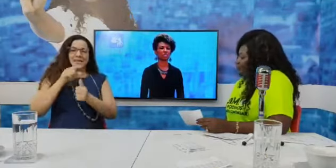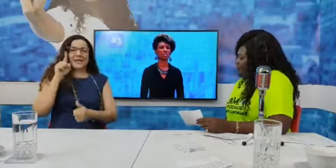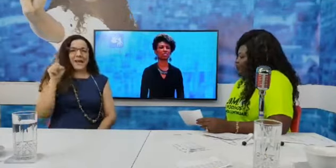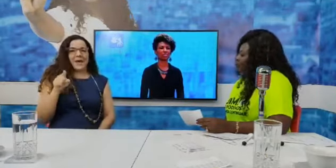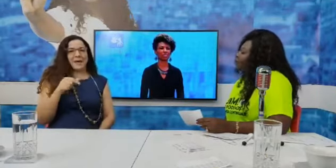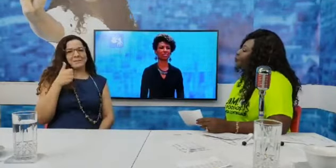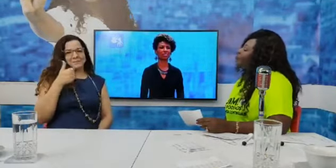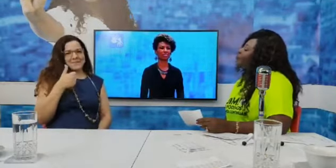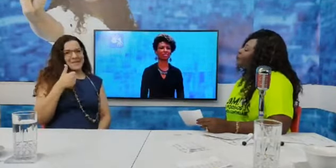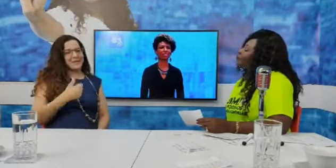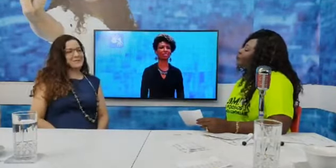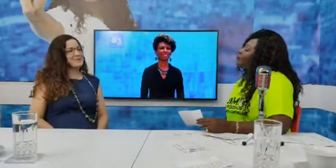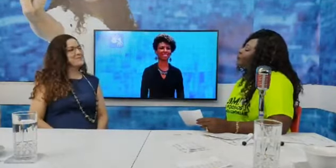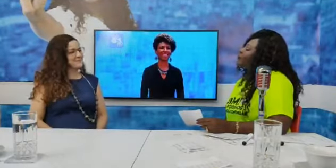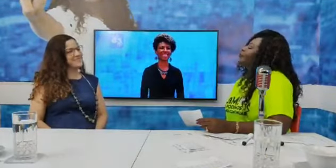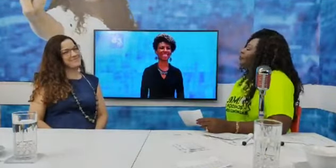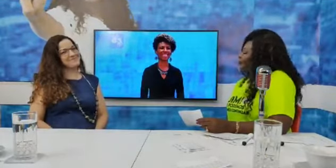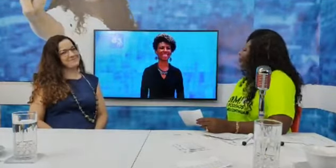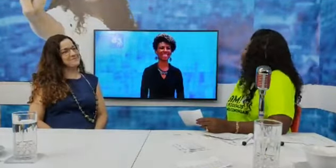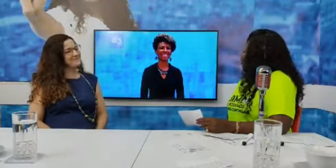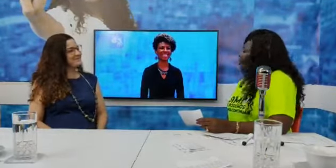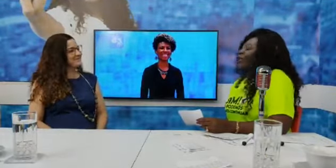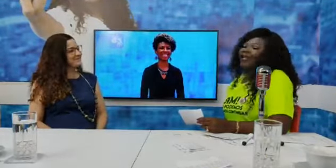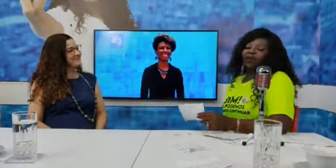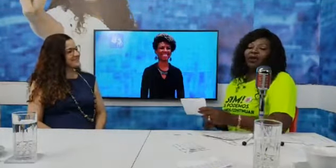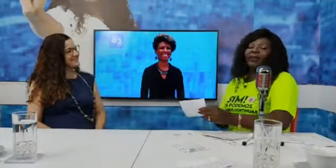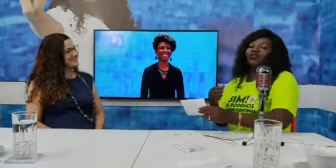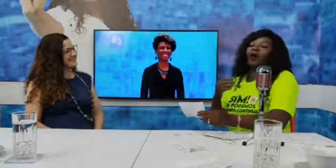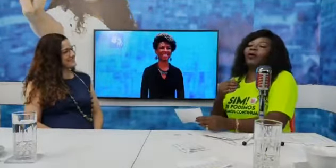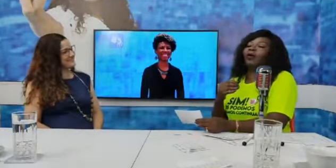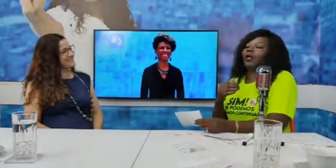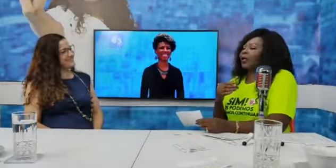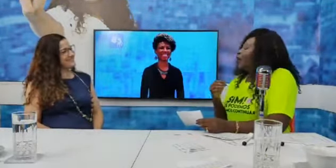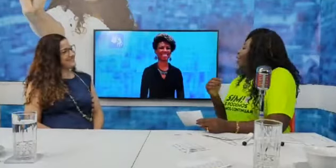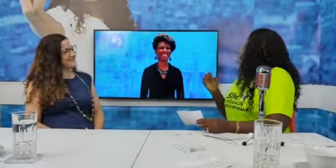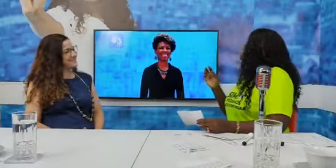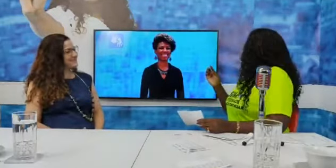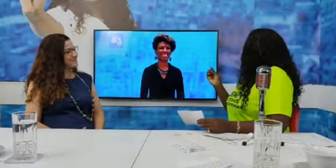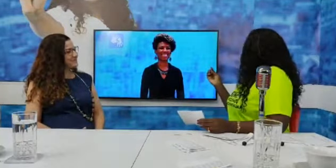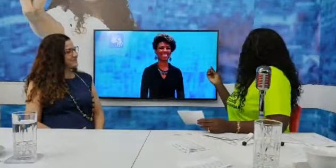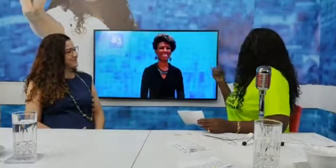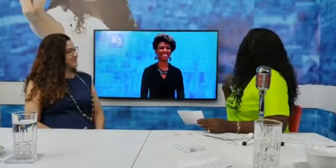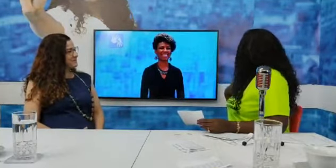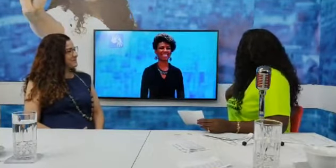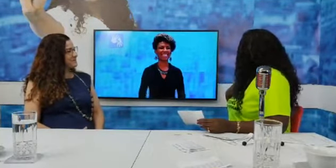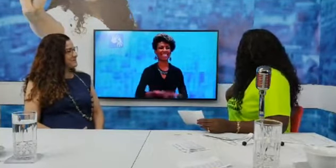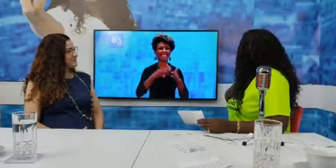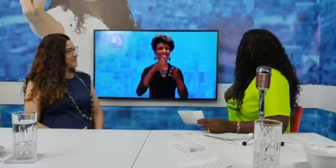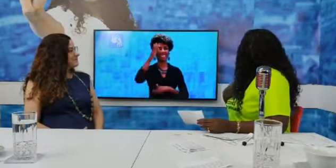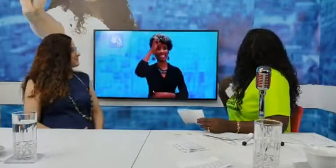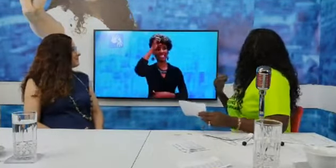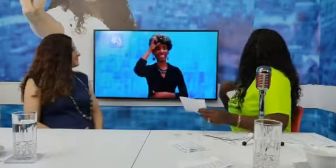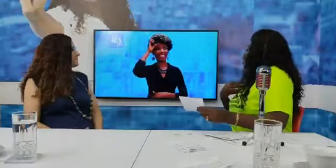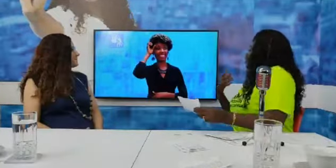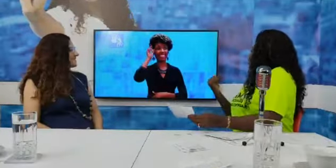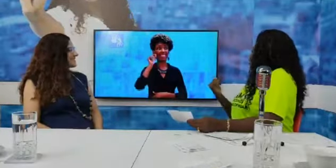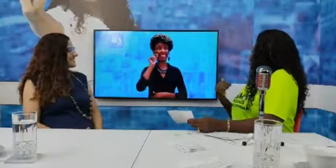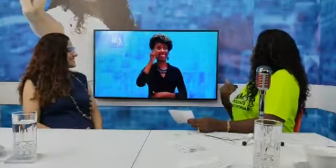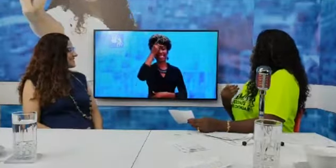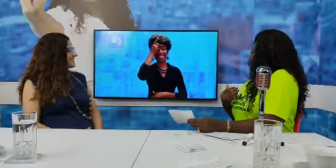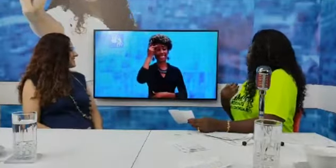Ok, gente. Ok. Pessoal, olha, Eurídice, me acuda. O pessoal